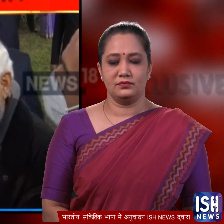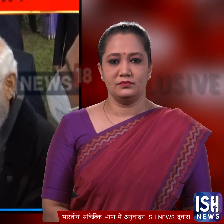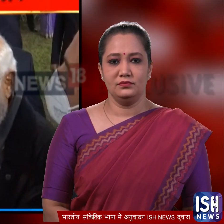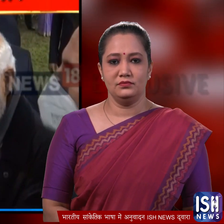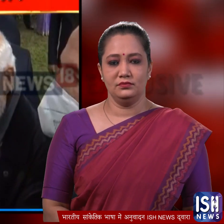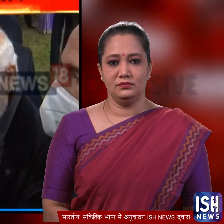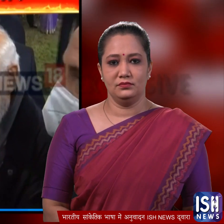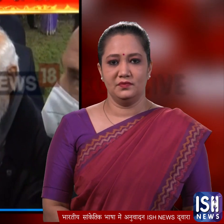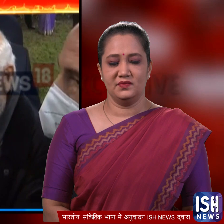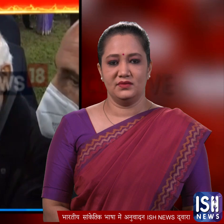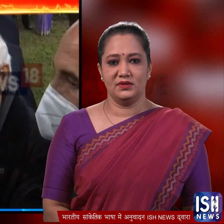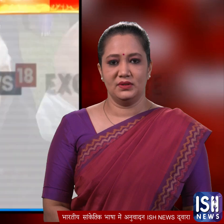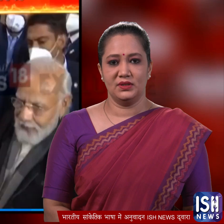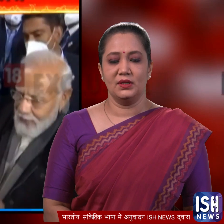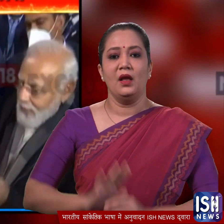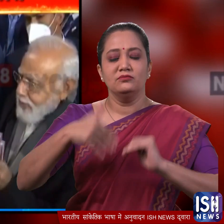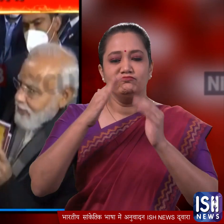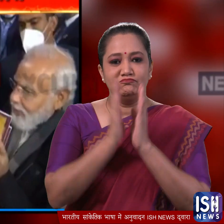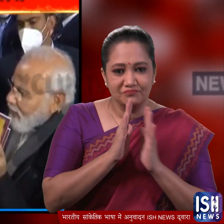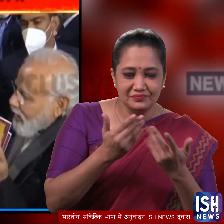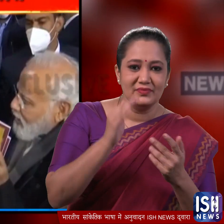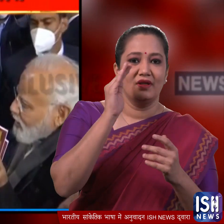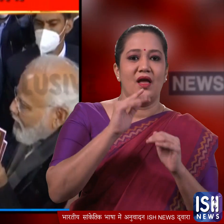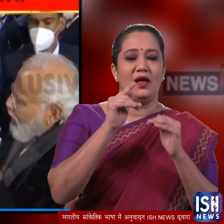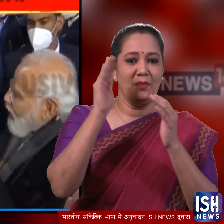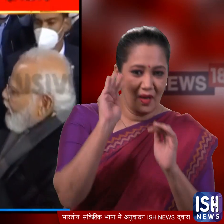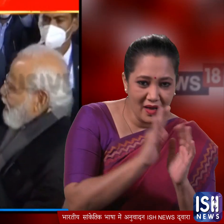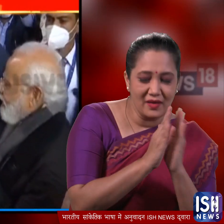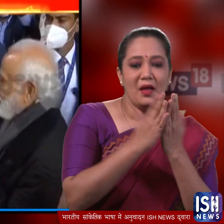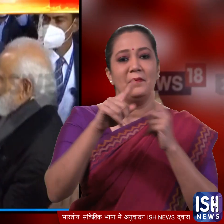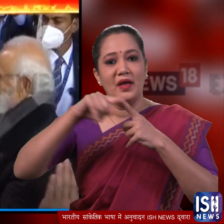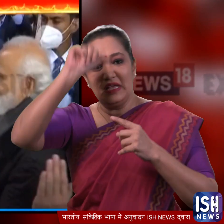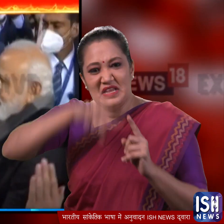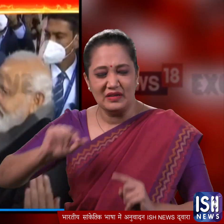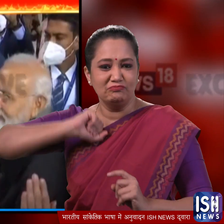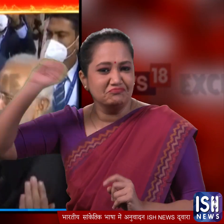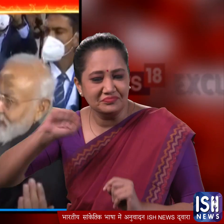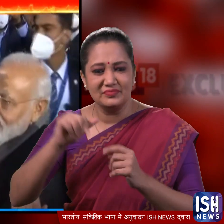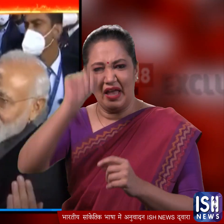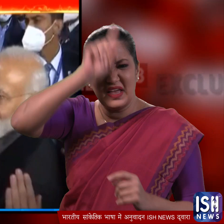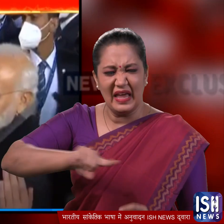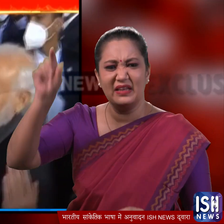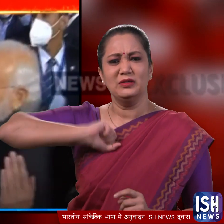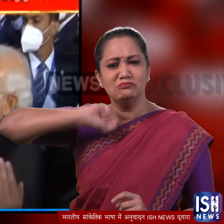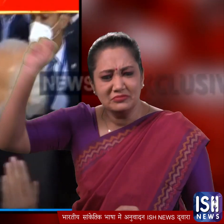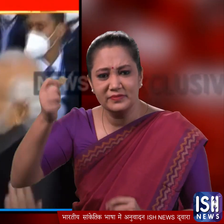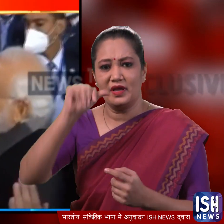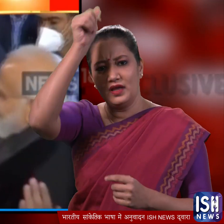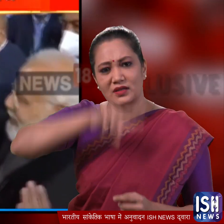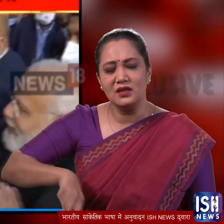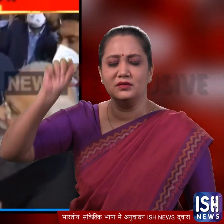नमः शिवाय। फिर भक्ति और देशभक्ति दोनों के नारे लगने लगे। भारत माता